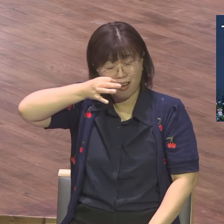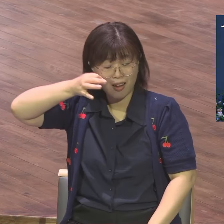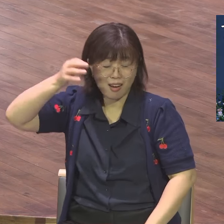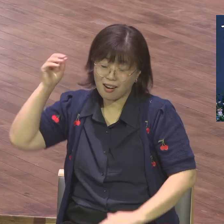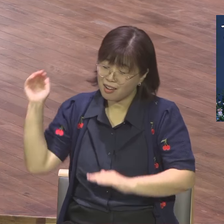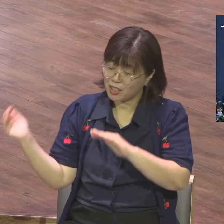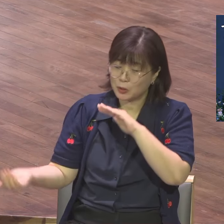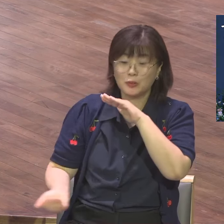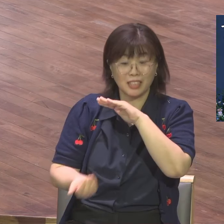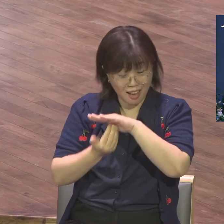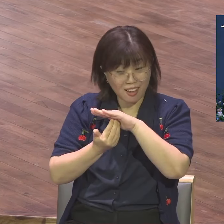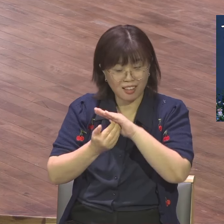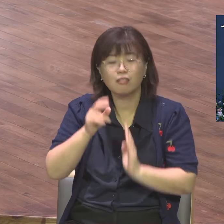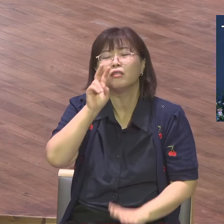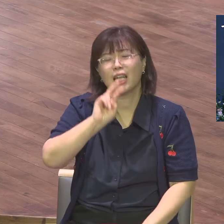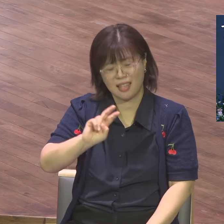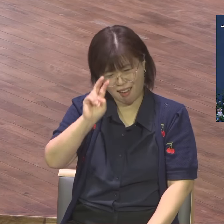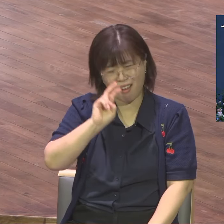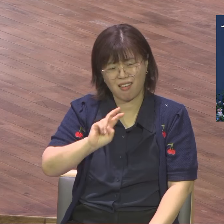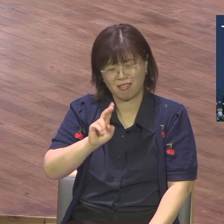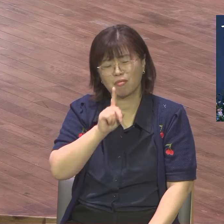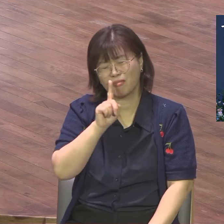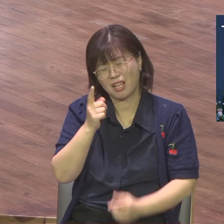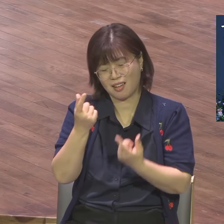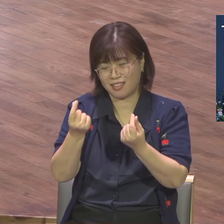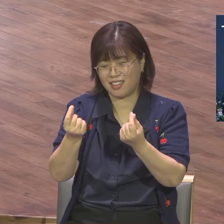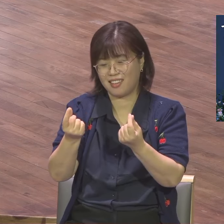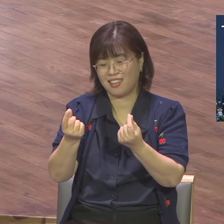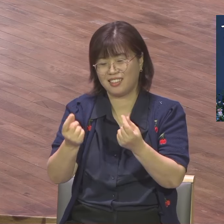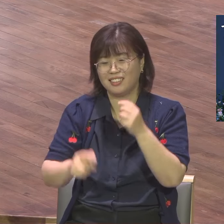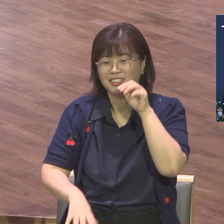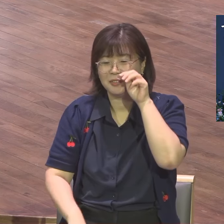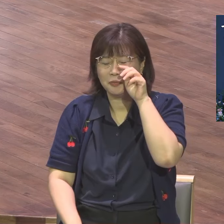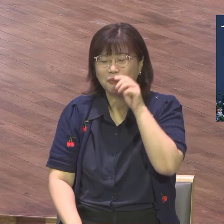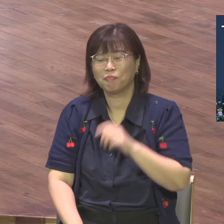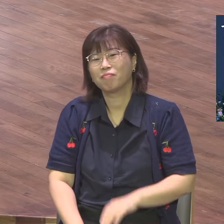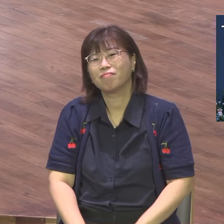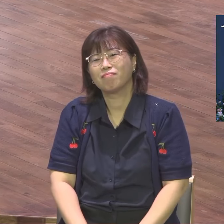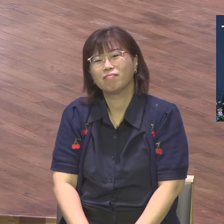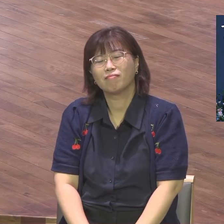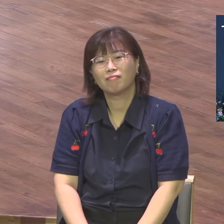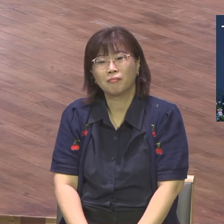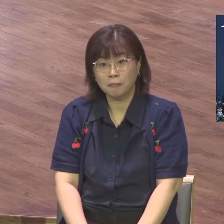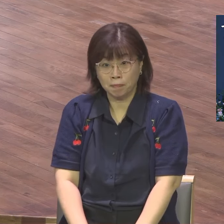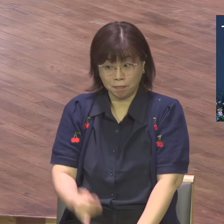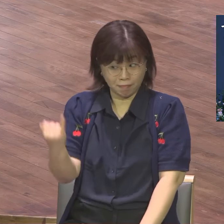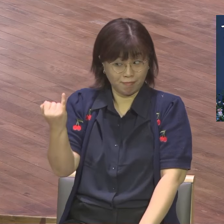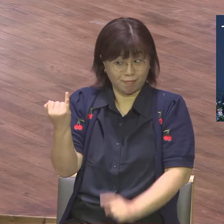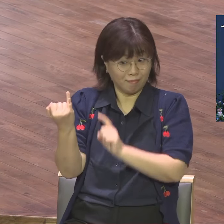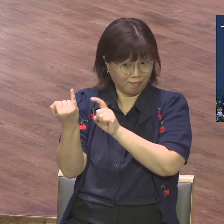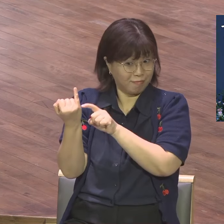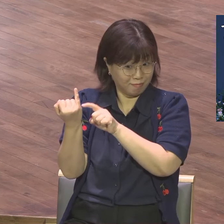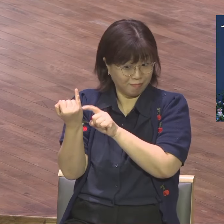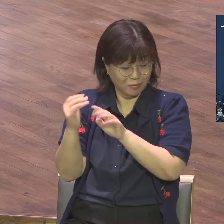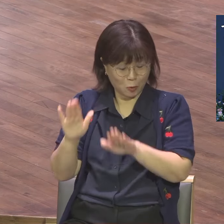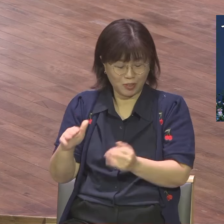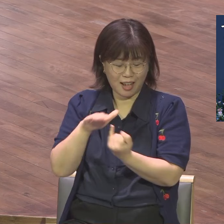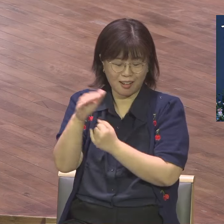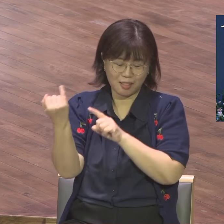얼마나 좋으랴. 아멘. 술람미